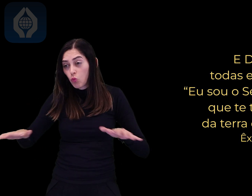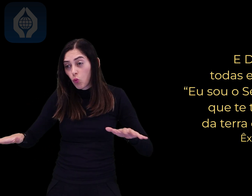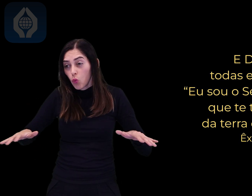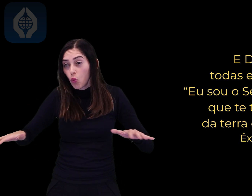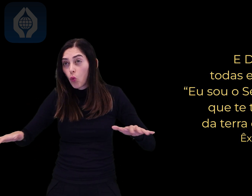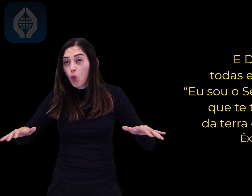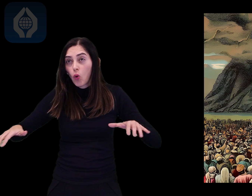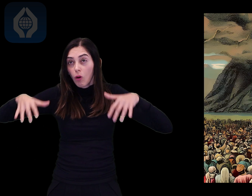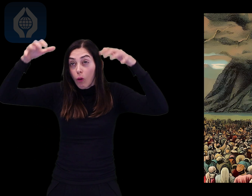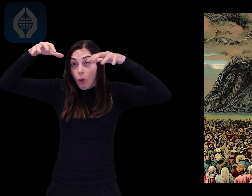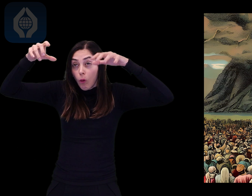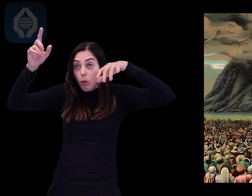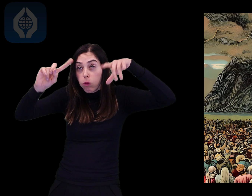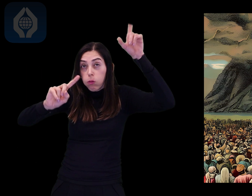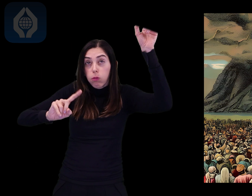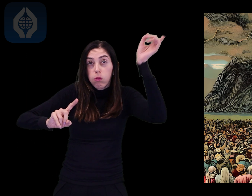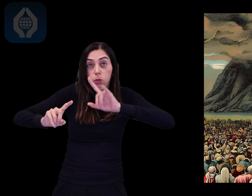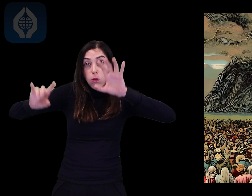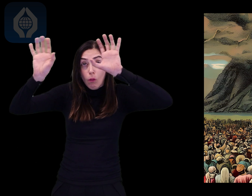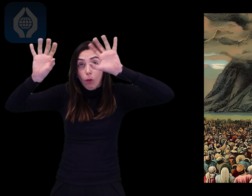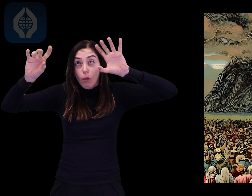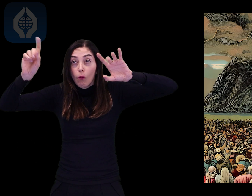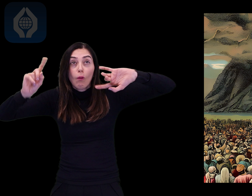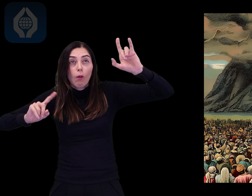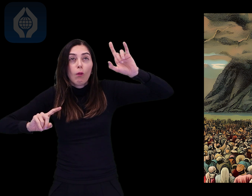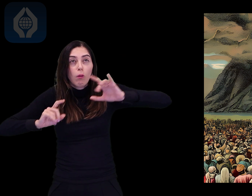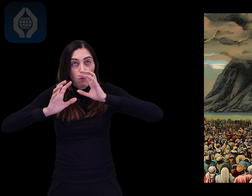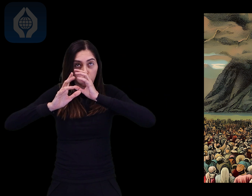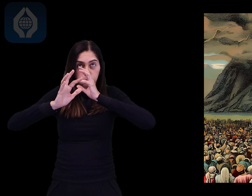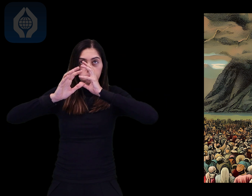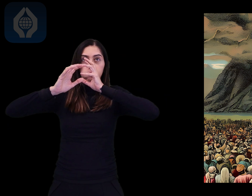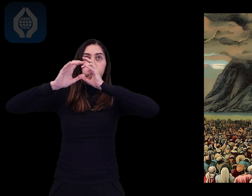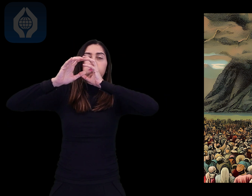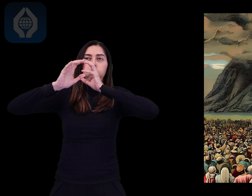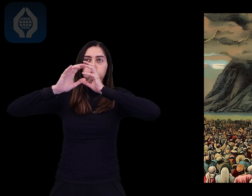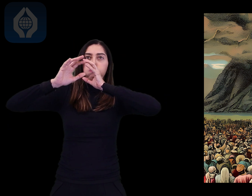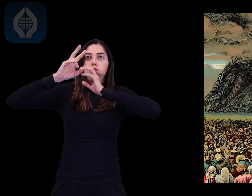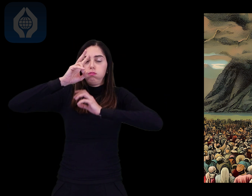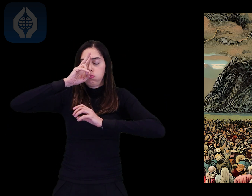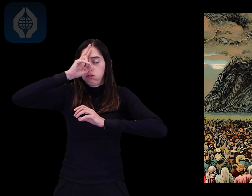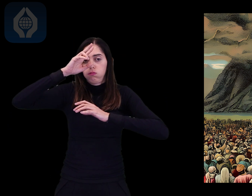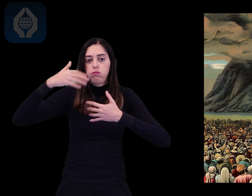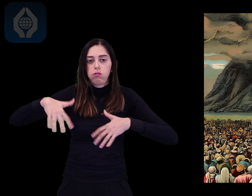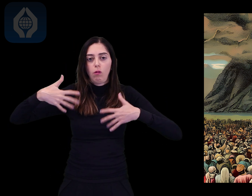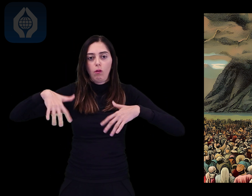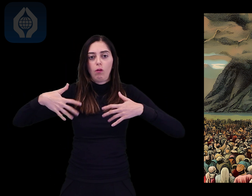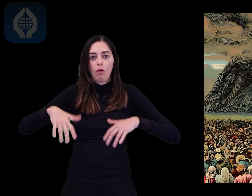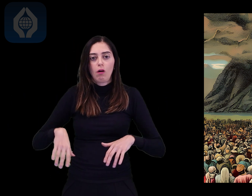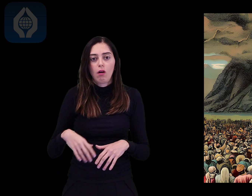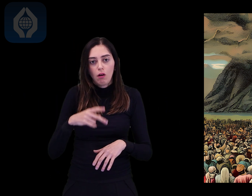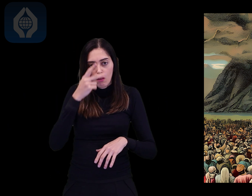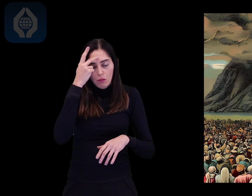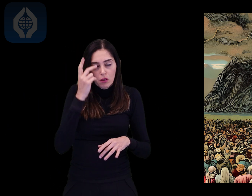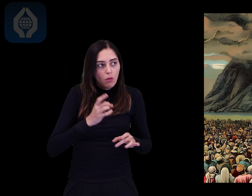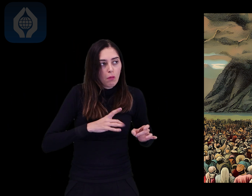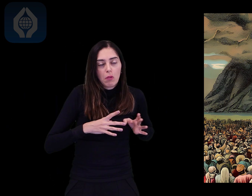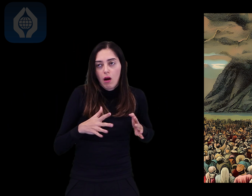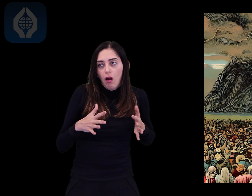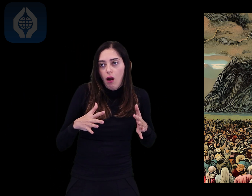escravidão. O monte ainda tremia e fumegava. Relâmpagos iluminavam o céu, trovões estrondavam, trombetas